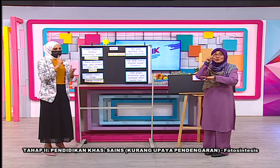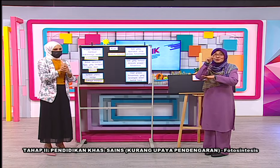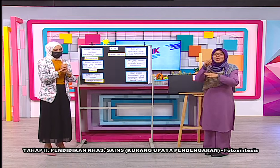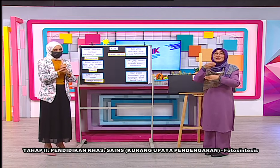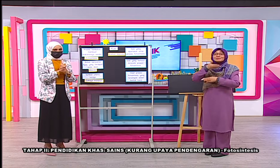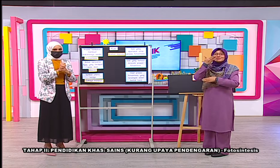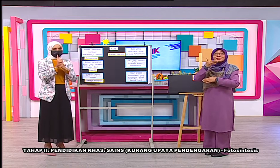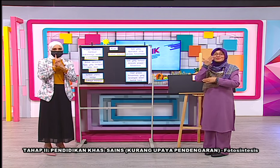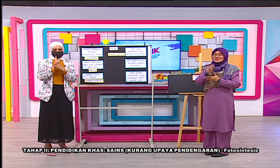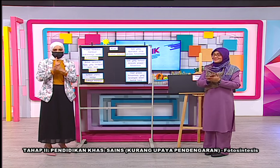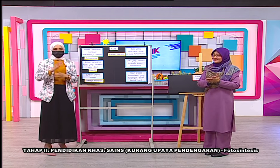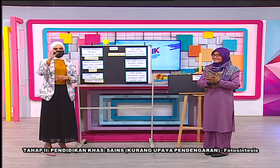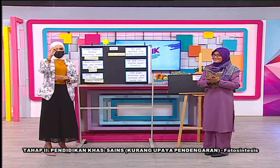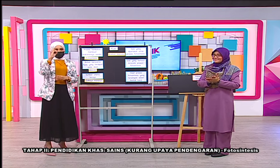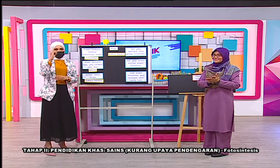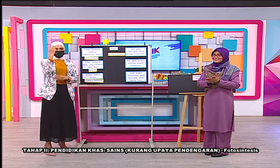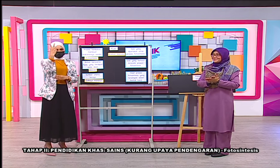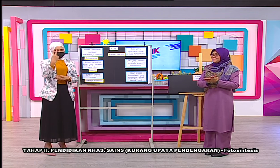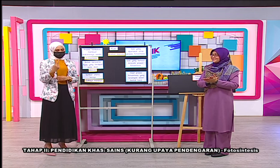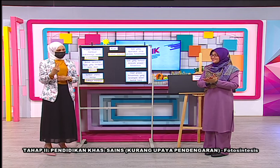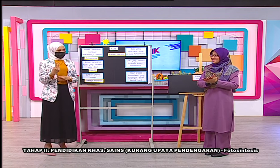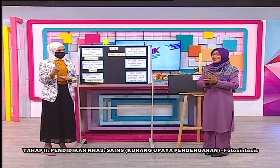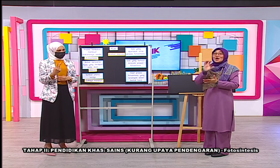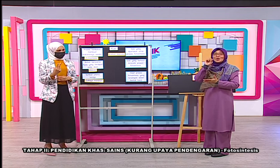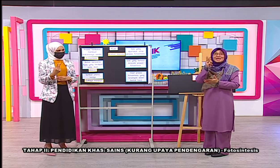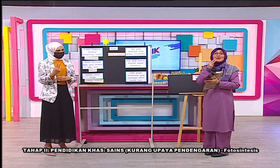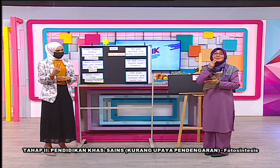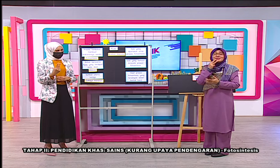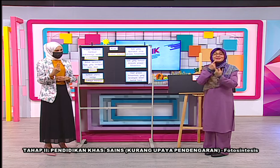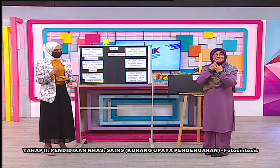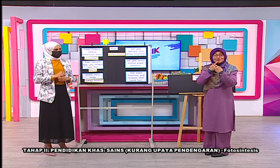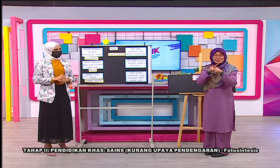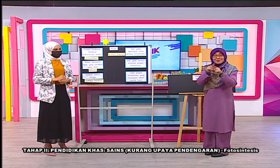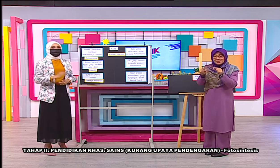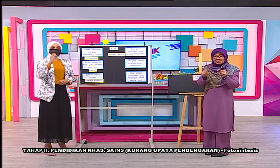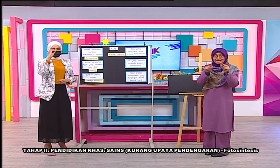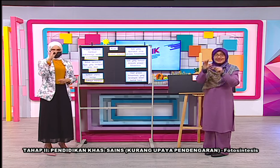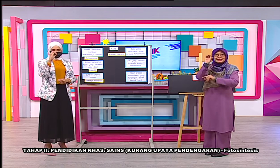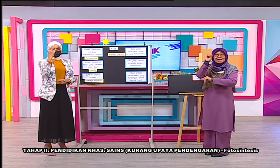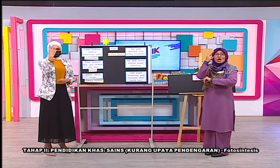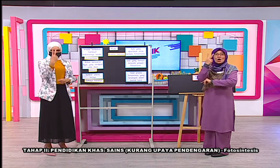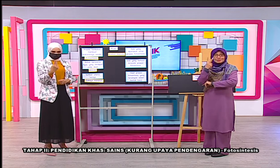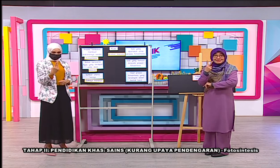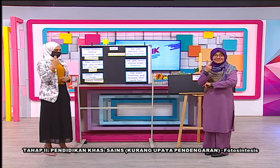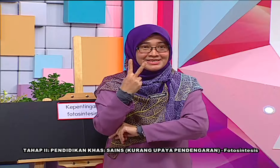sudah pasti gas office femira jawab gas oksigen